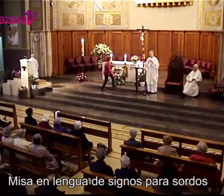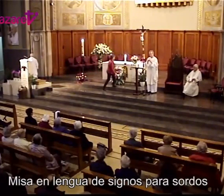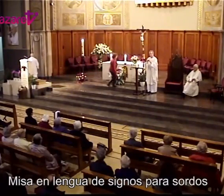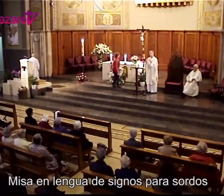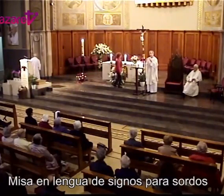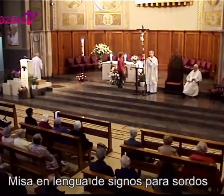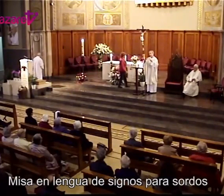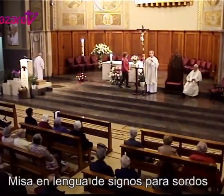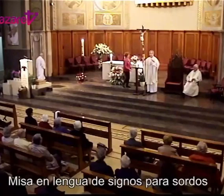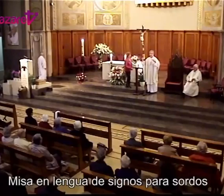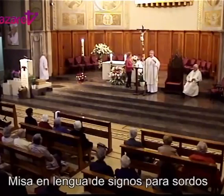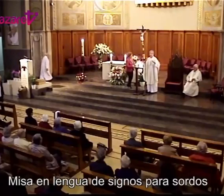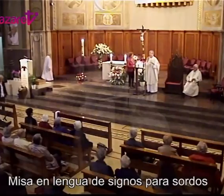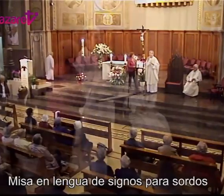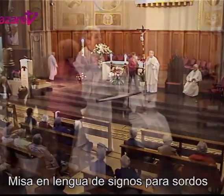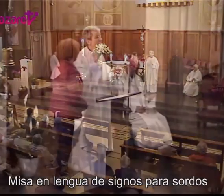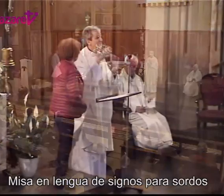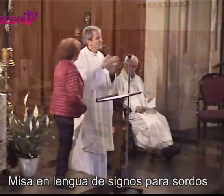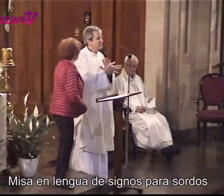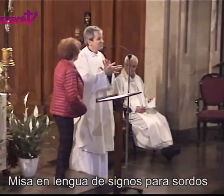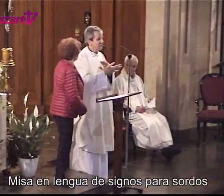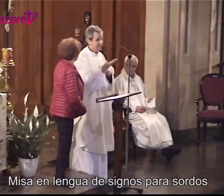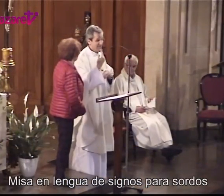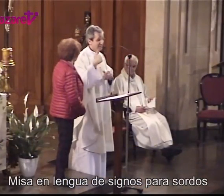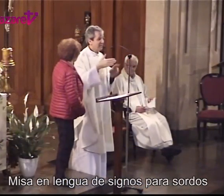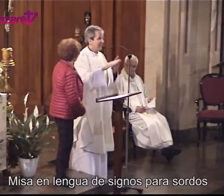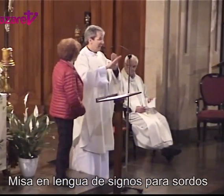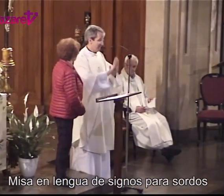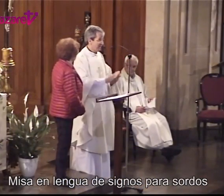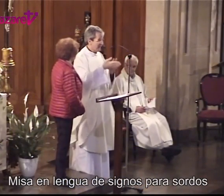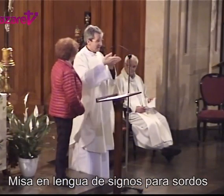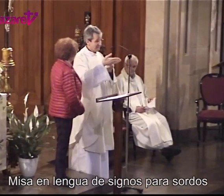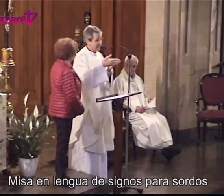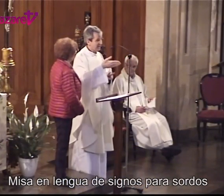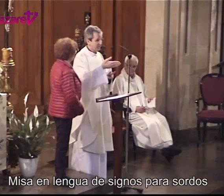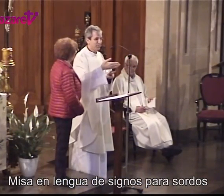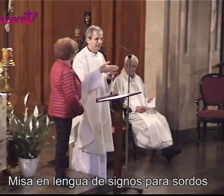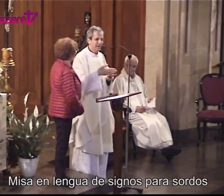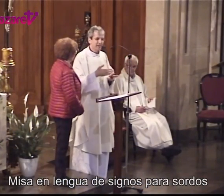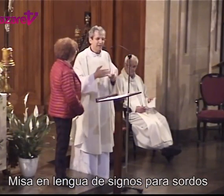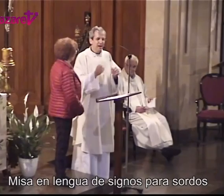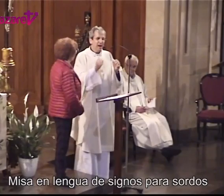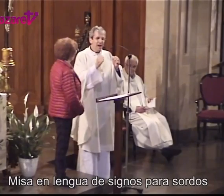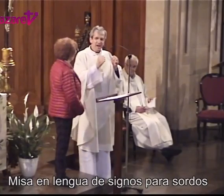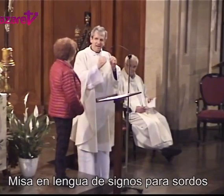unimos con esa frase, ese ejemplo que hemos dicho del final de la lectura. La